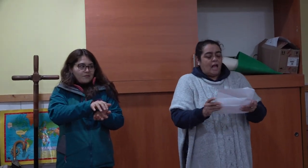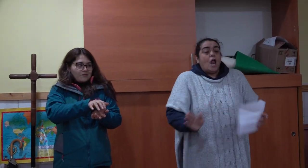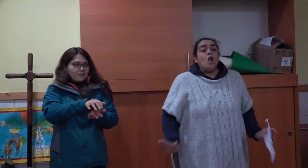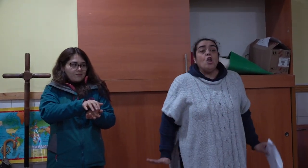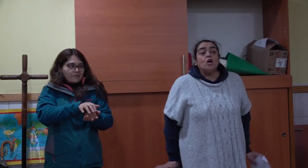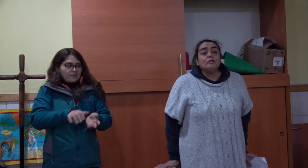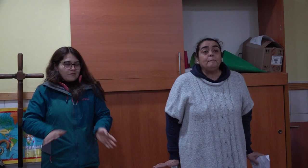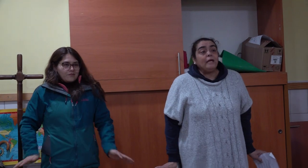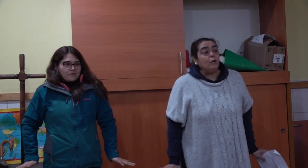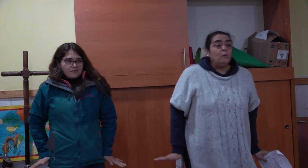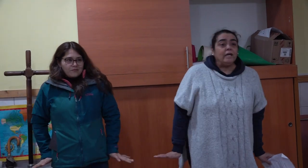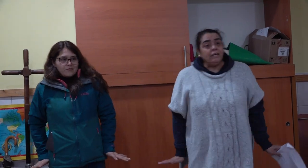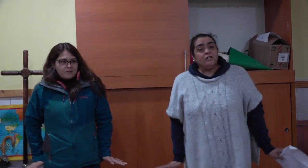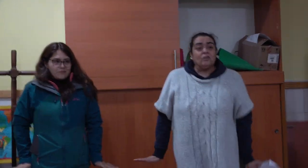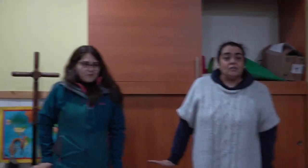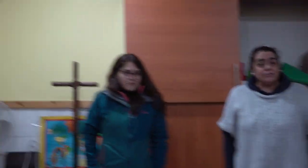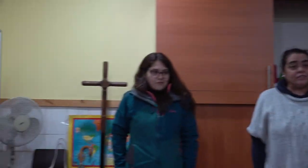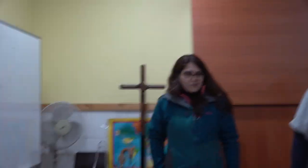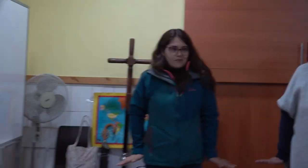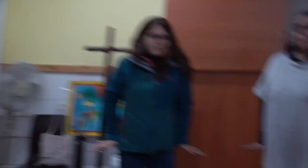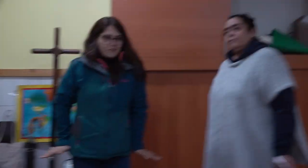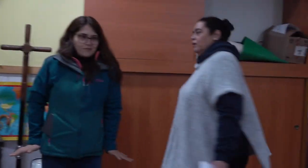Después,